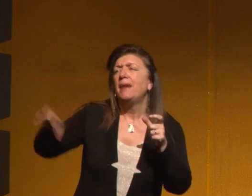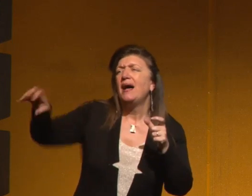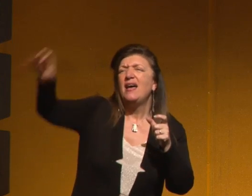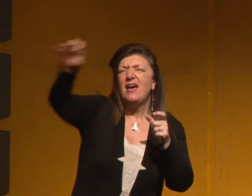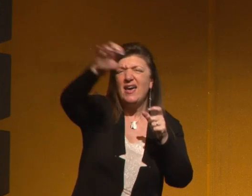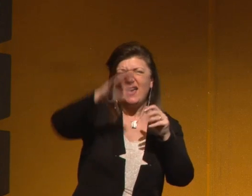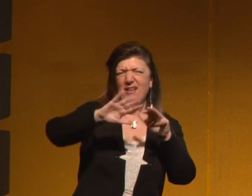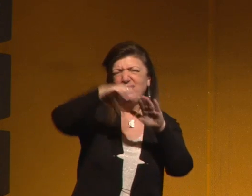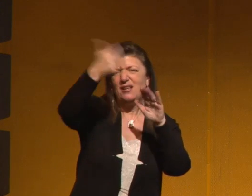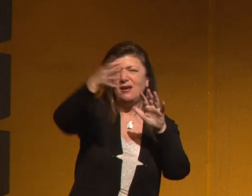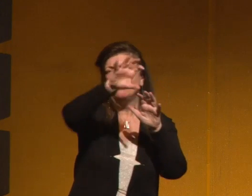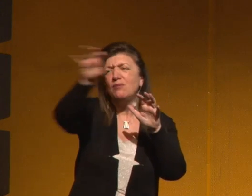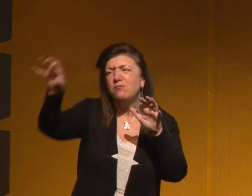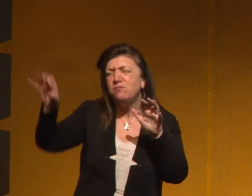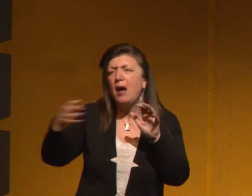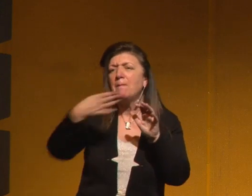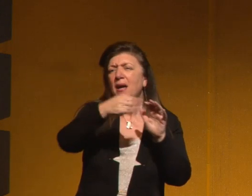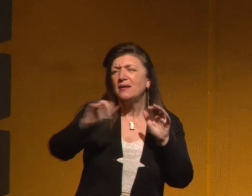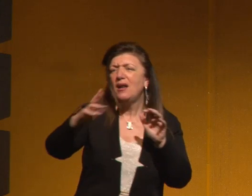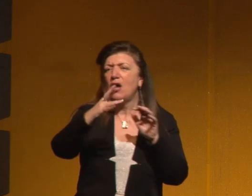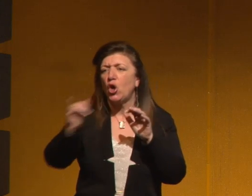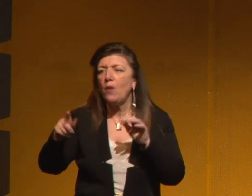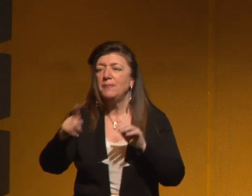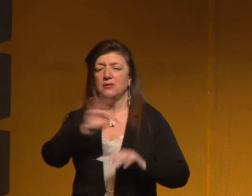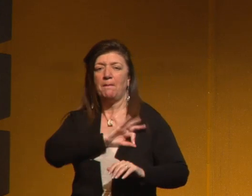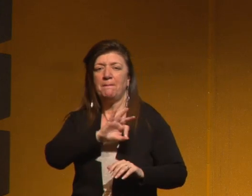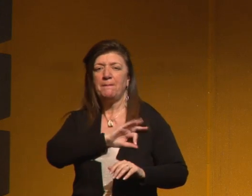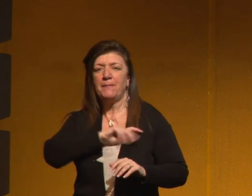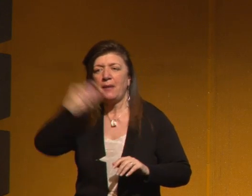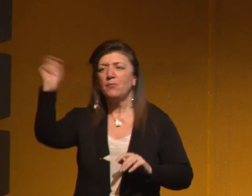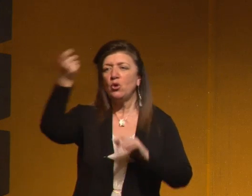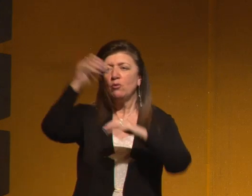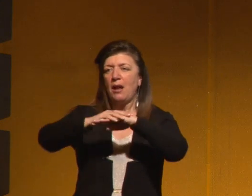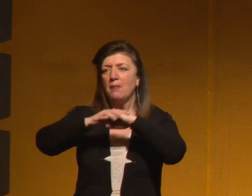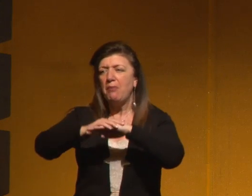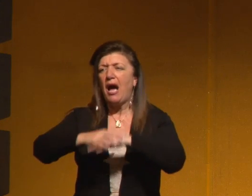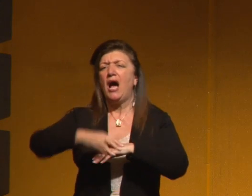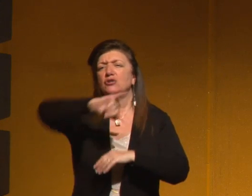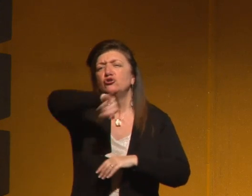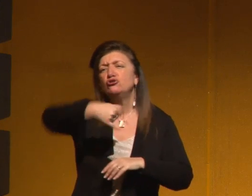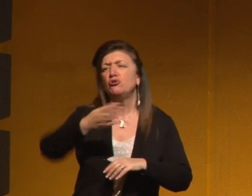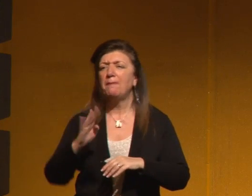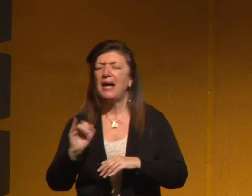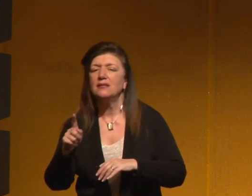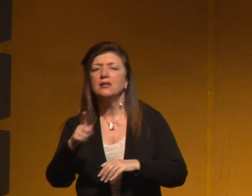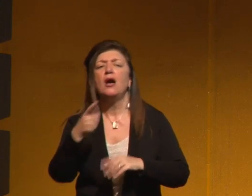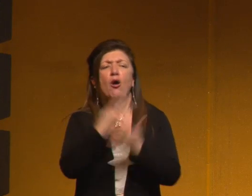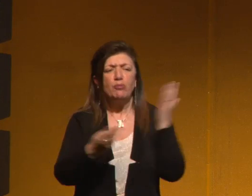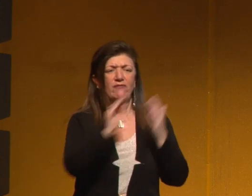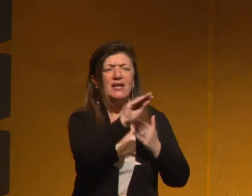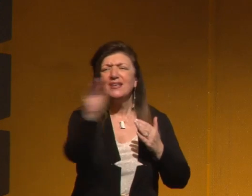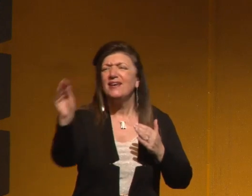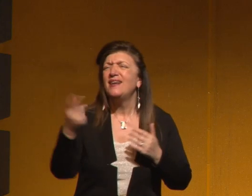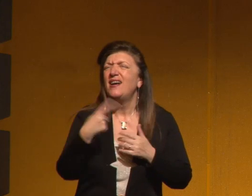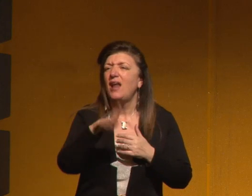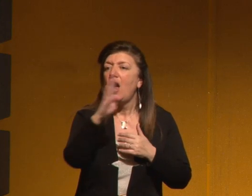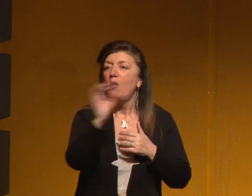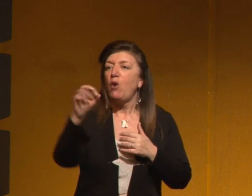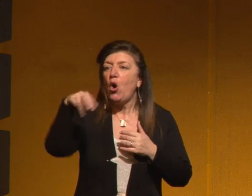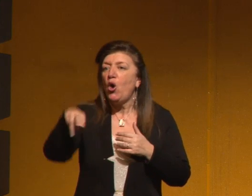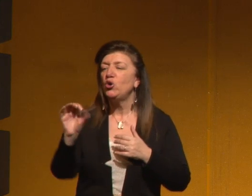svetlana aleksievic a marilynne robinson premio nobel per la pace shirin ebadi addirittura se lo chiedete a bono vox che qualche anno fa era